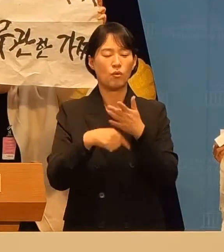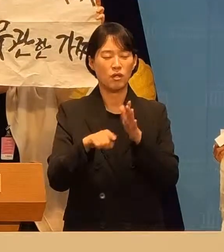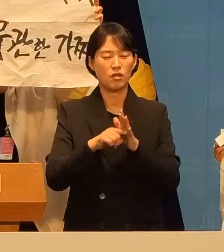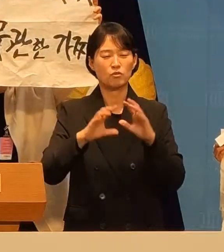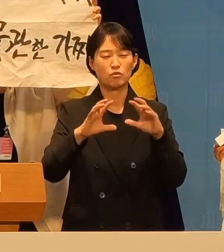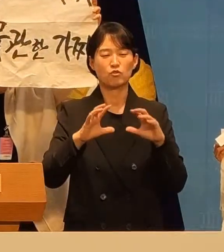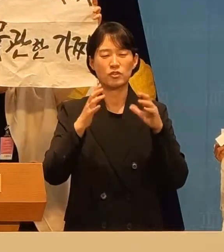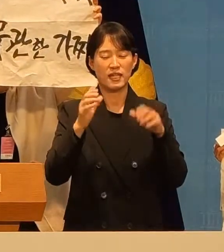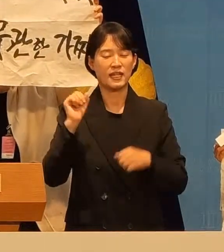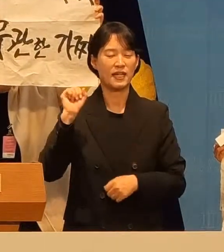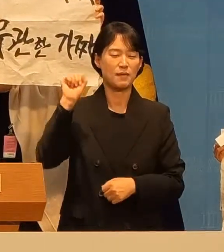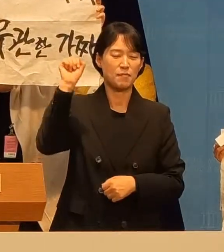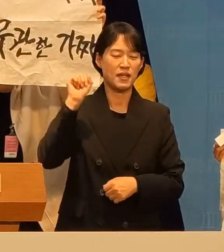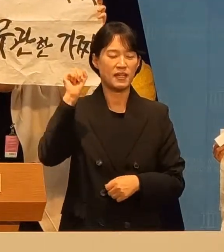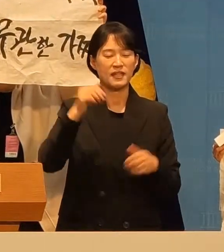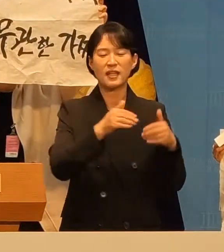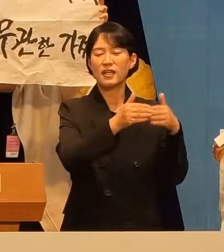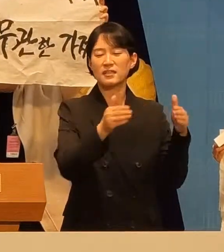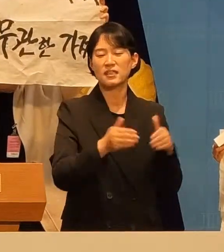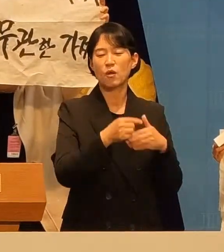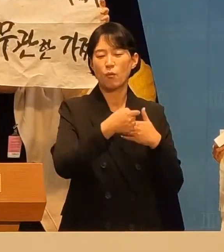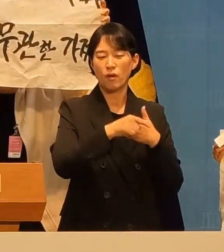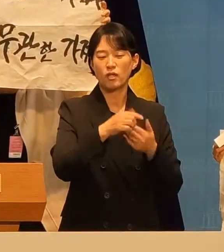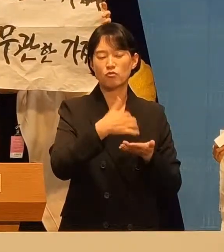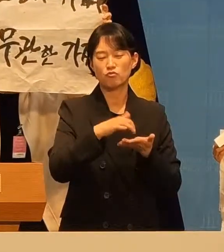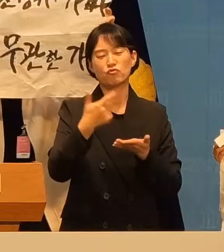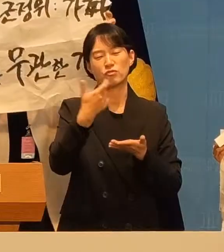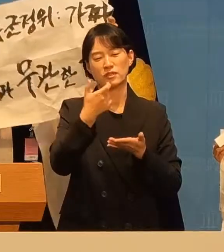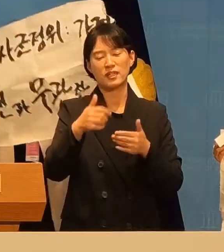국제 캠페인 단체 외 60개